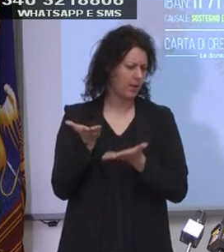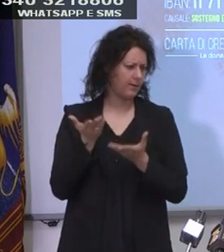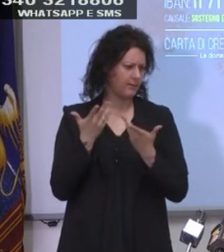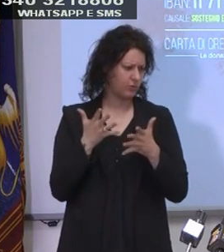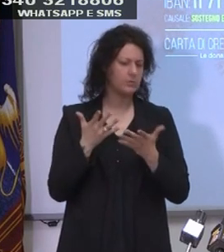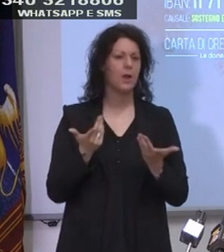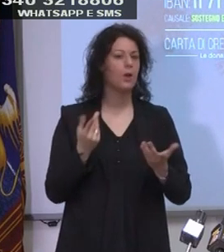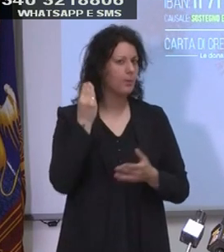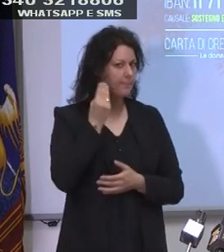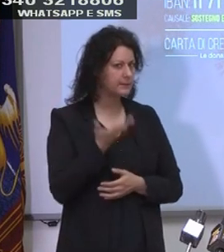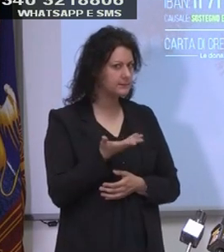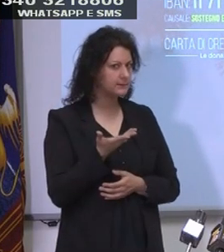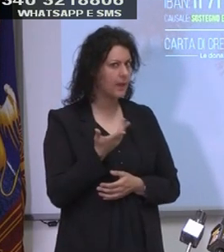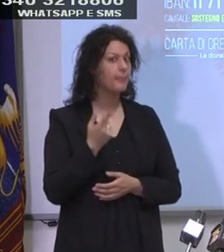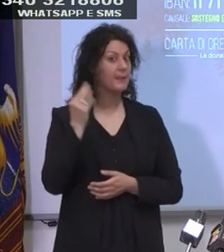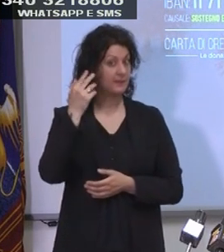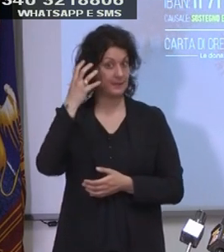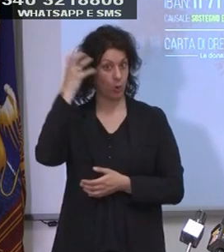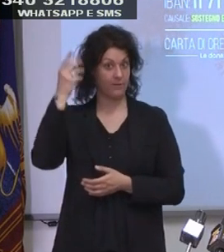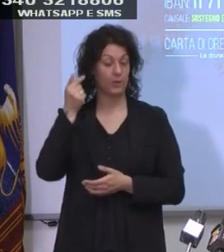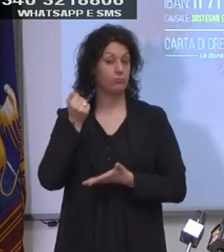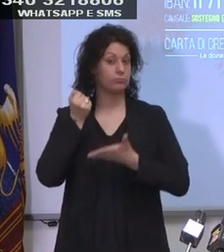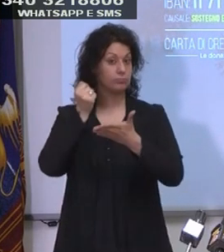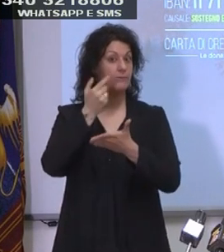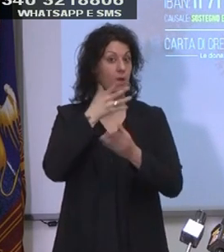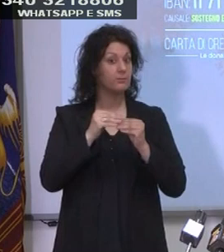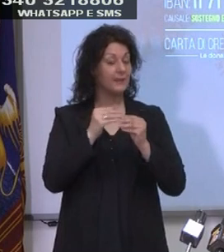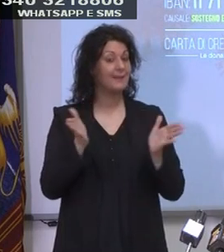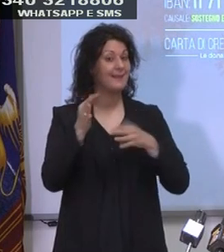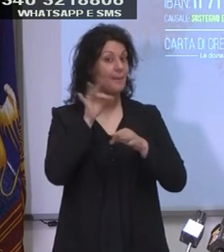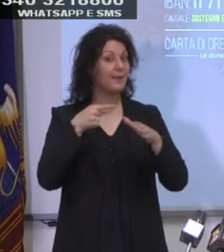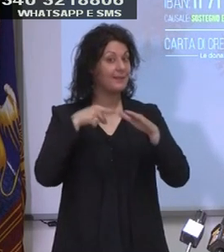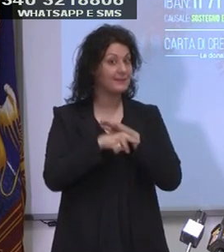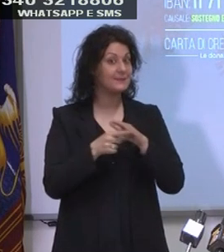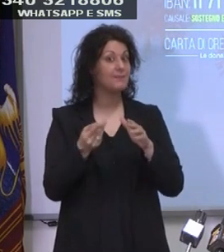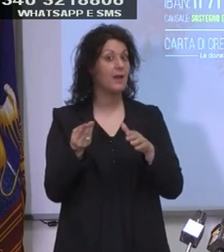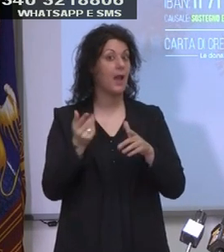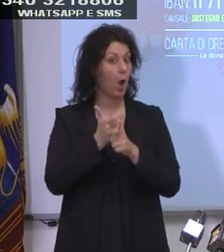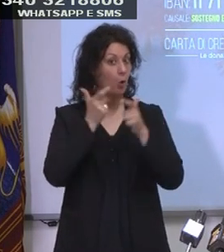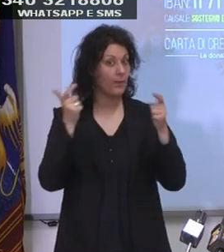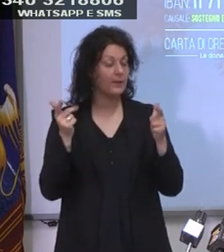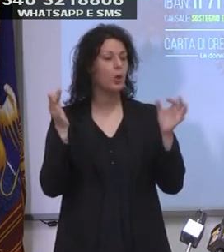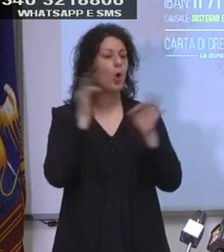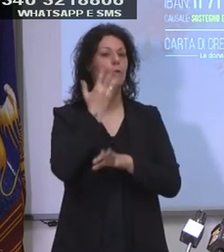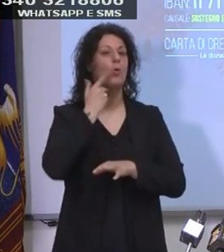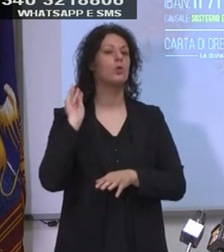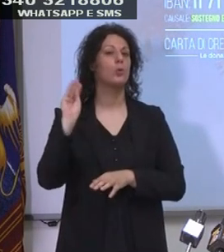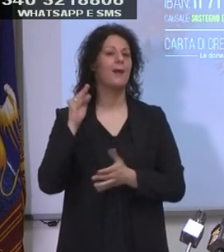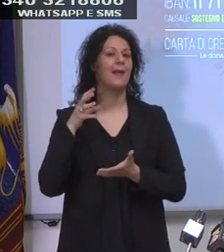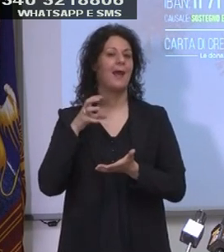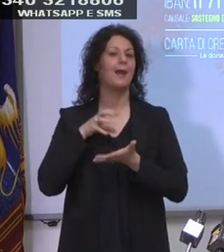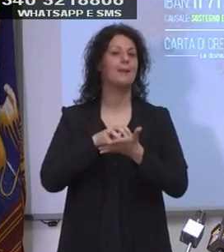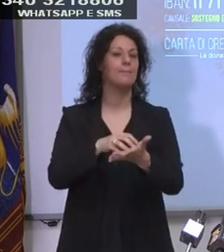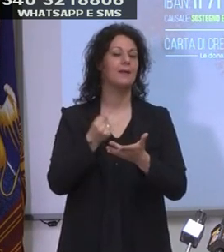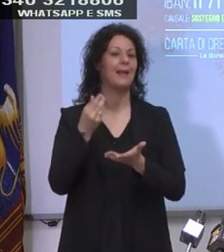quindi lei pensa di poter incrementare ulteriormente, verrà rimborsato per gli investimenti fatti, è un discorso di lunga prospettiva, ma siccome prima